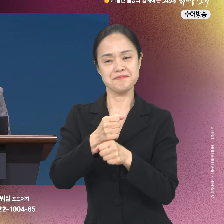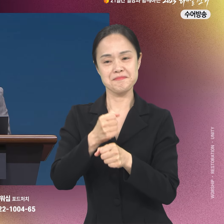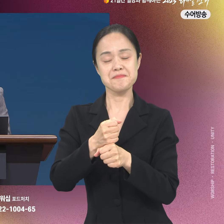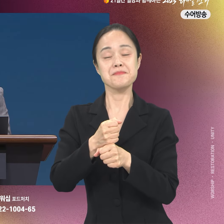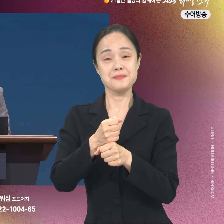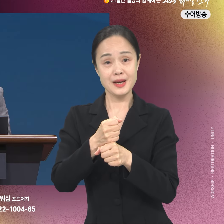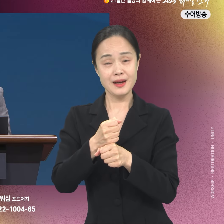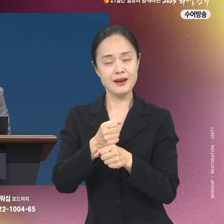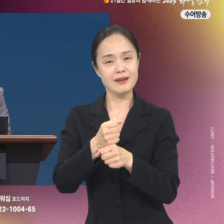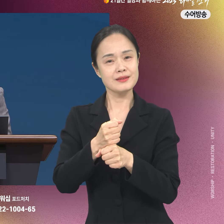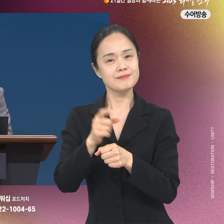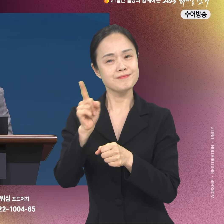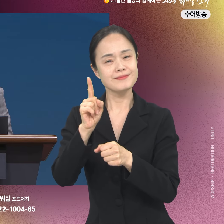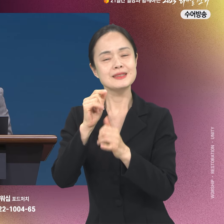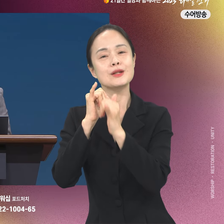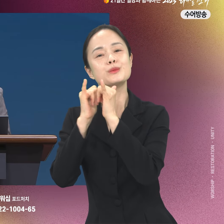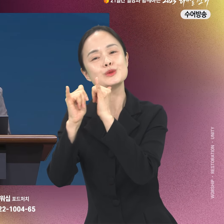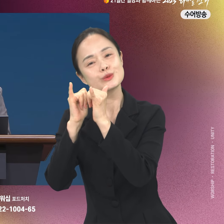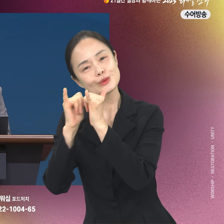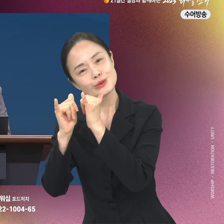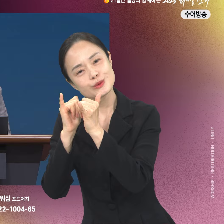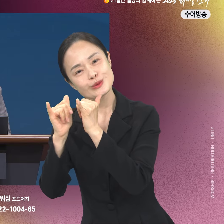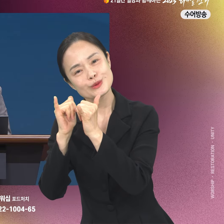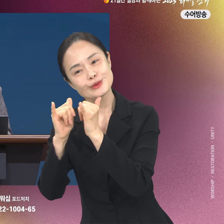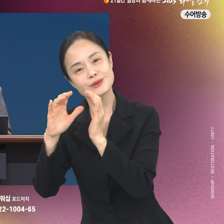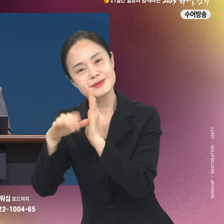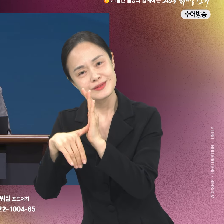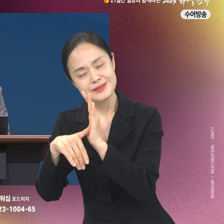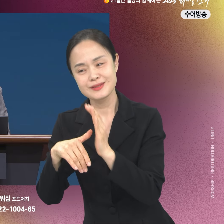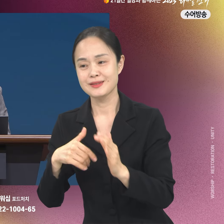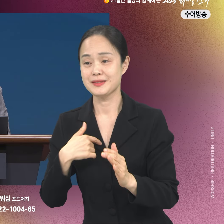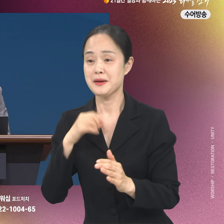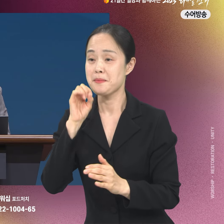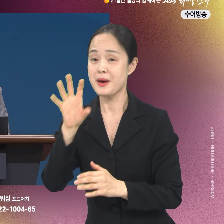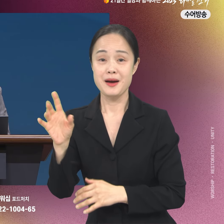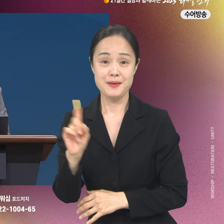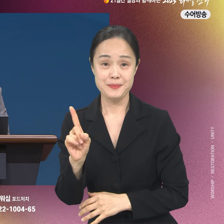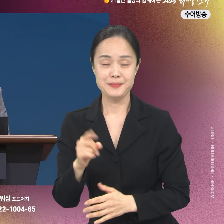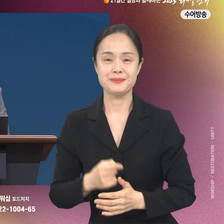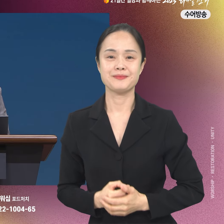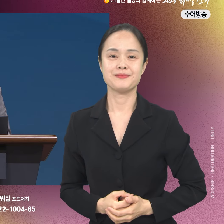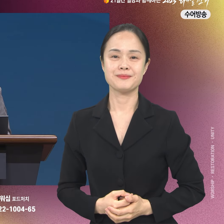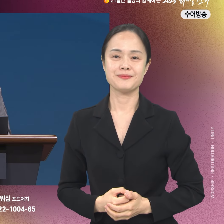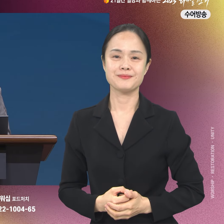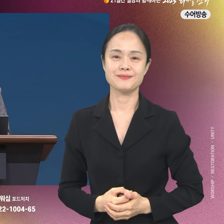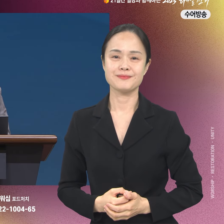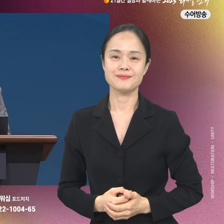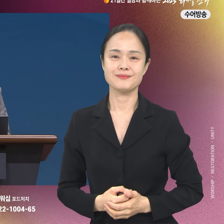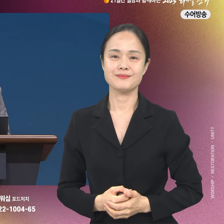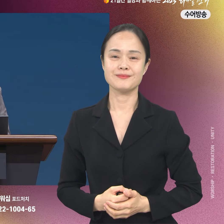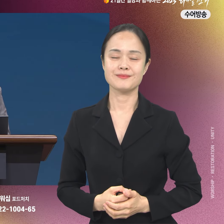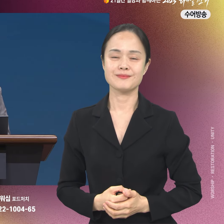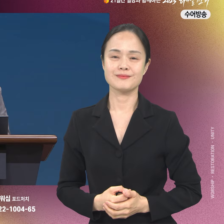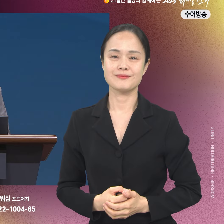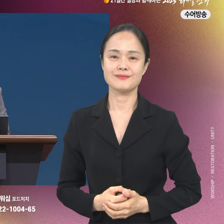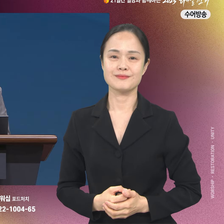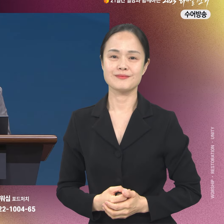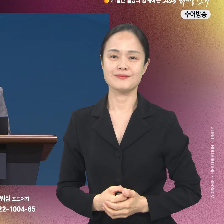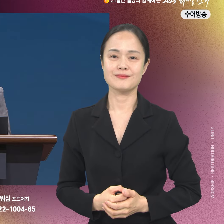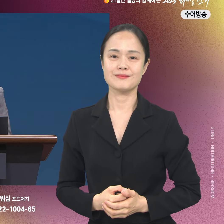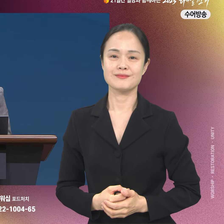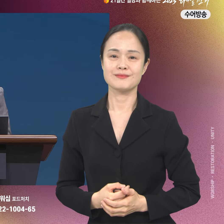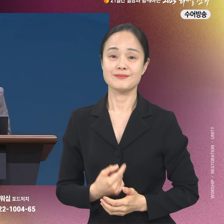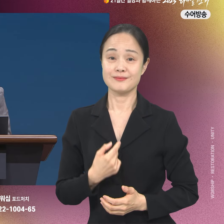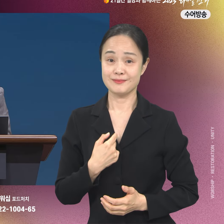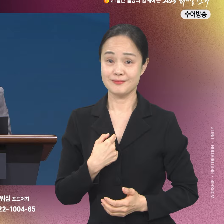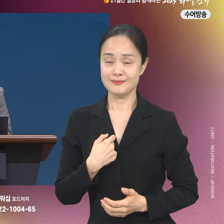이제 그런 아쉬움을 토로한 적이 있습니다. 제 에너지의 거의 90%를